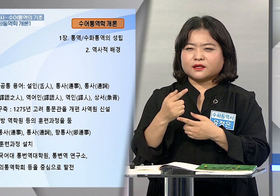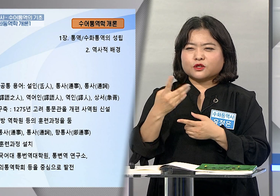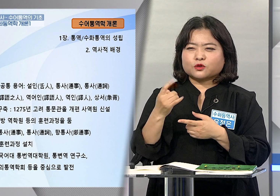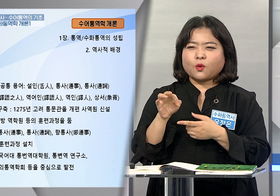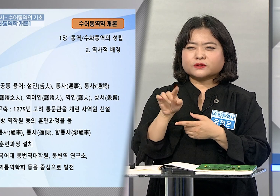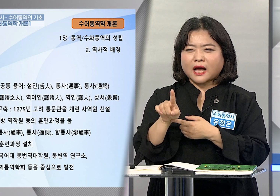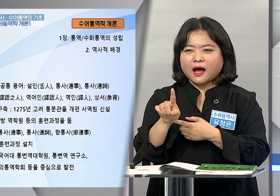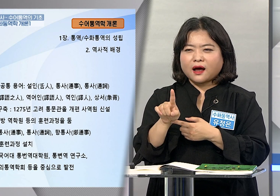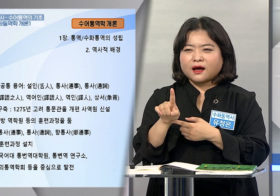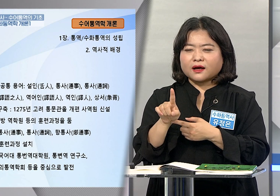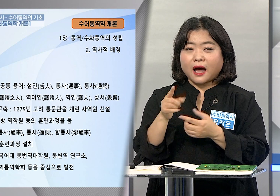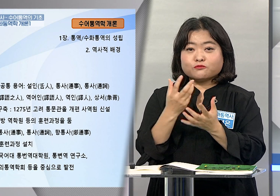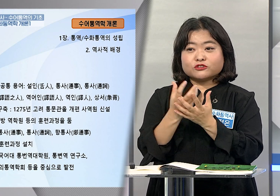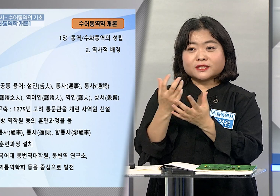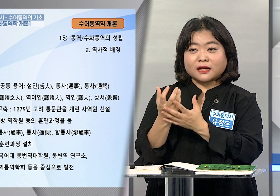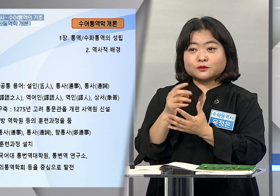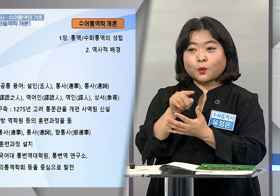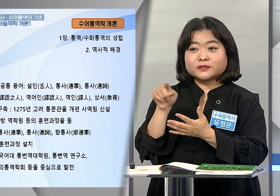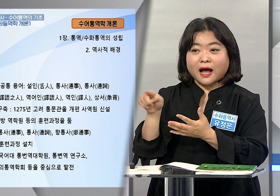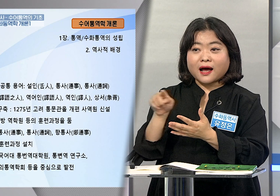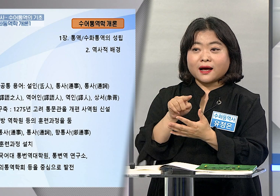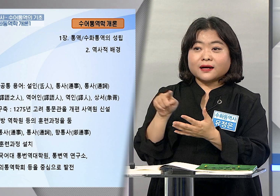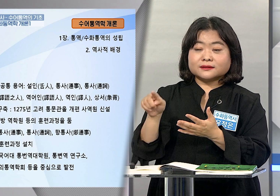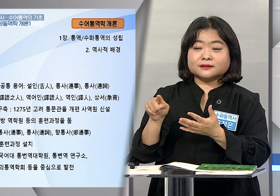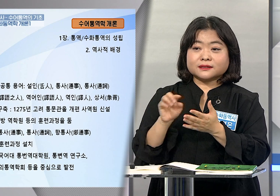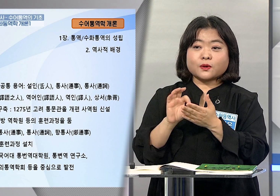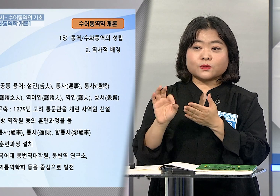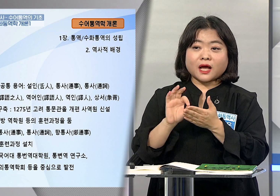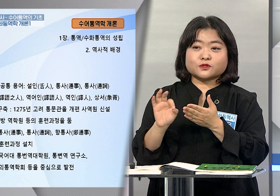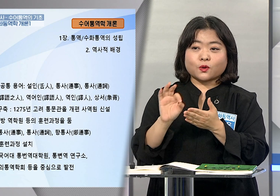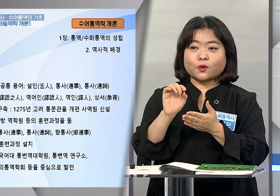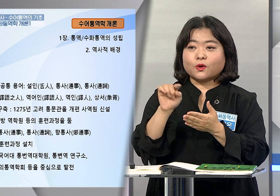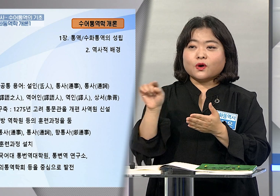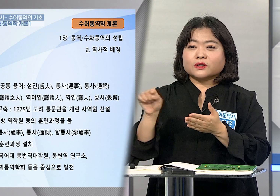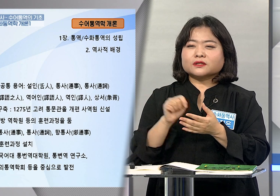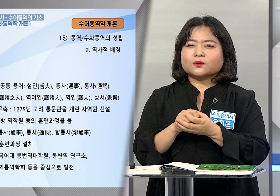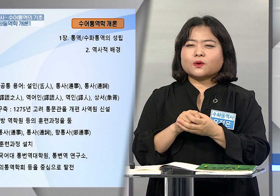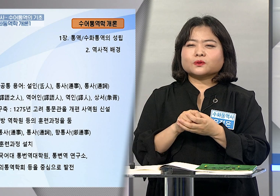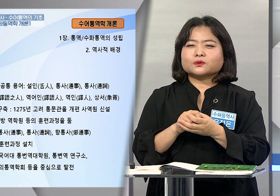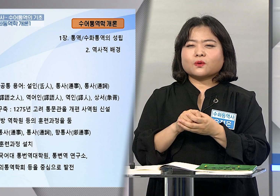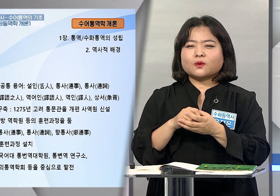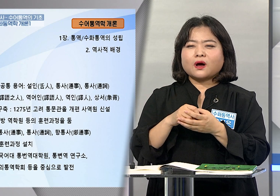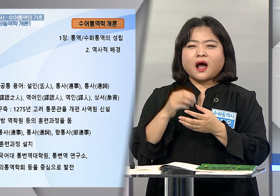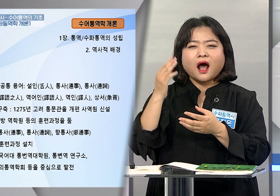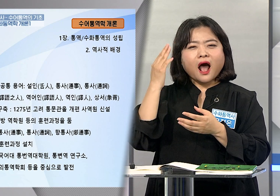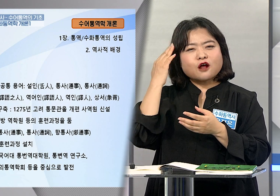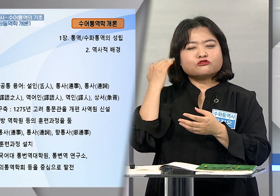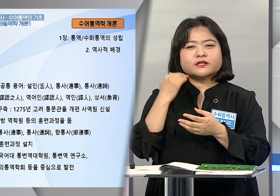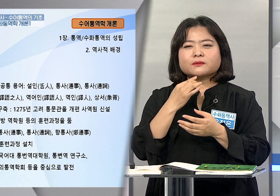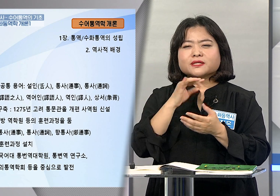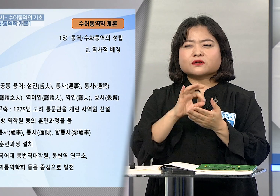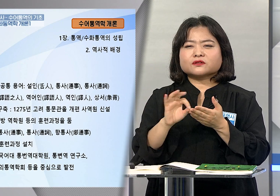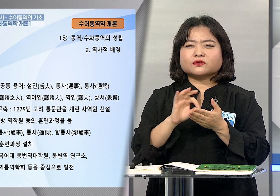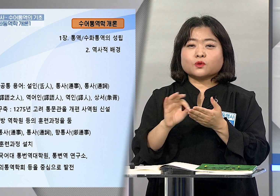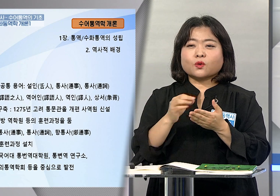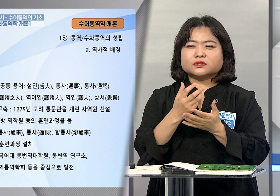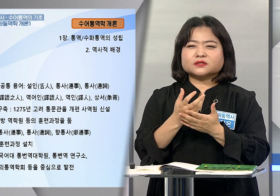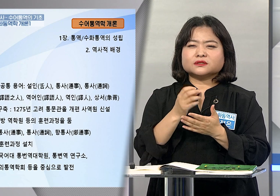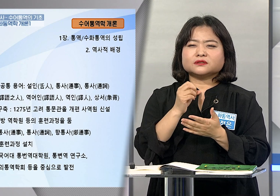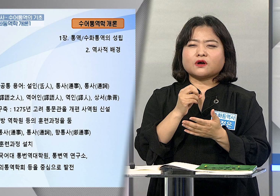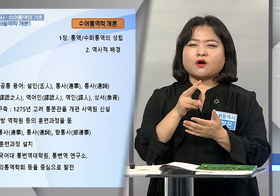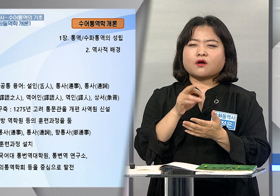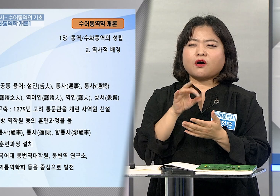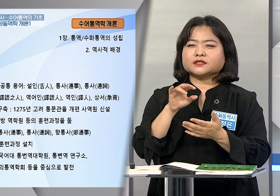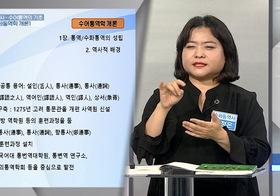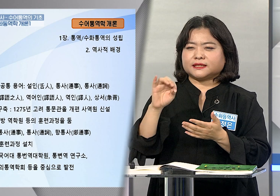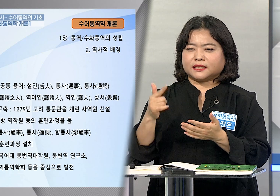설인, 통사, 한문이 다른 통사를 사용을 하죠. 그리고 또 한국에서만 썼던